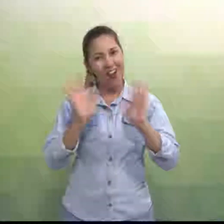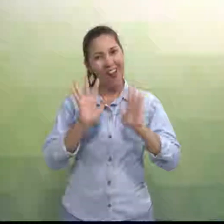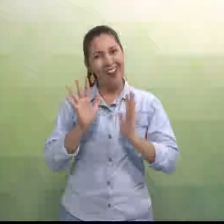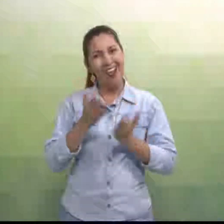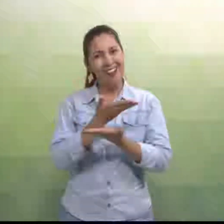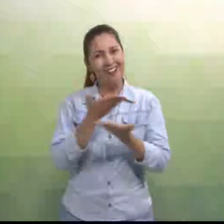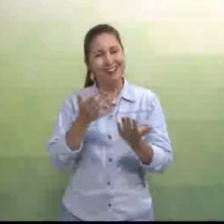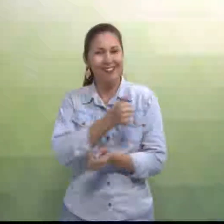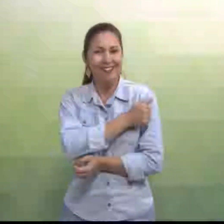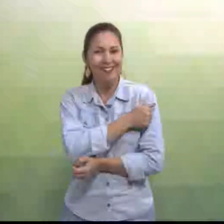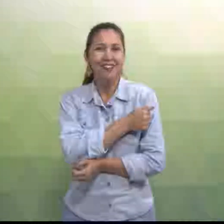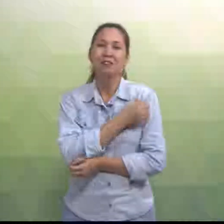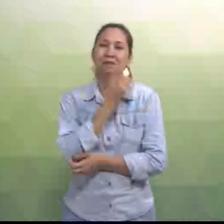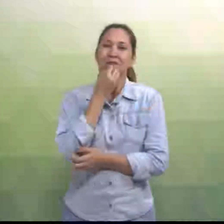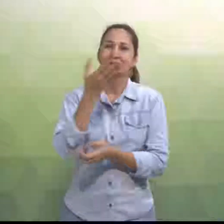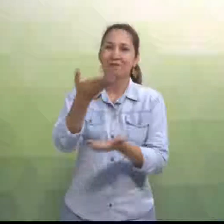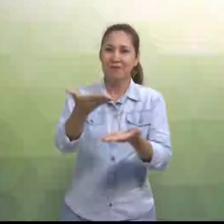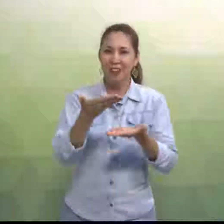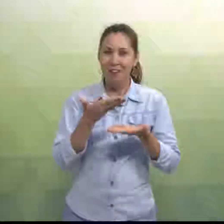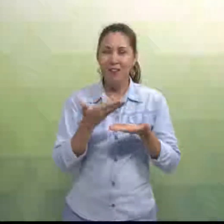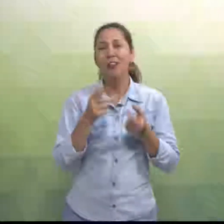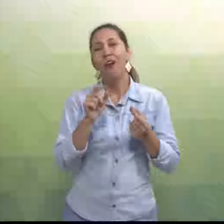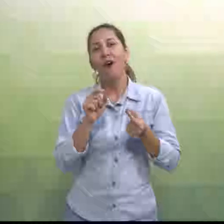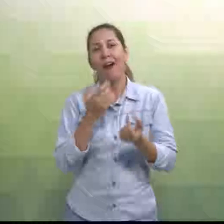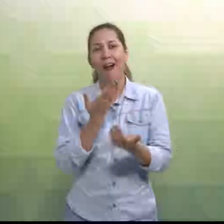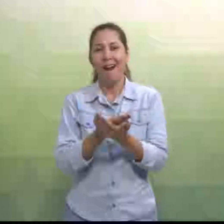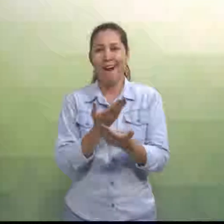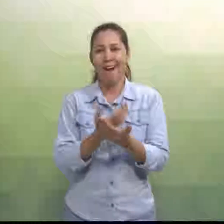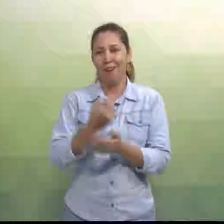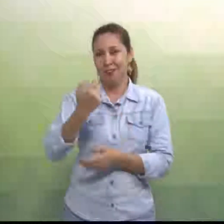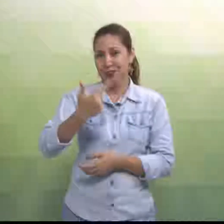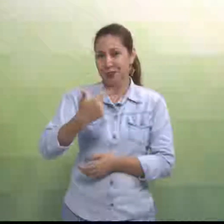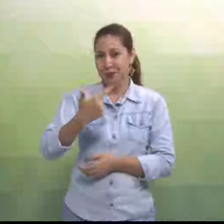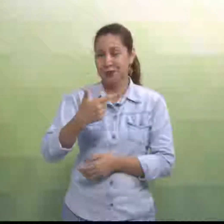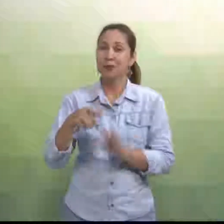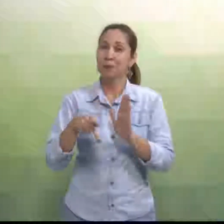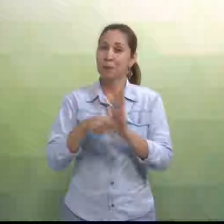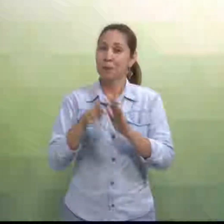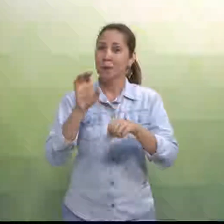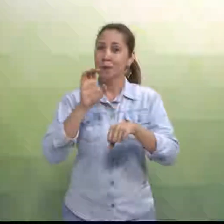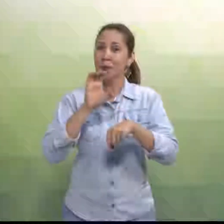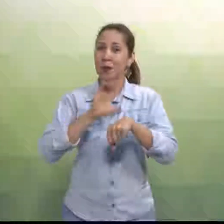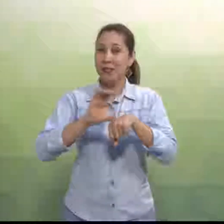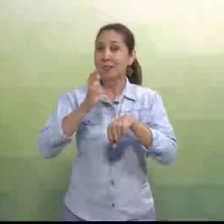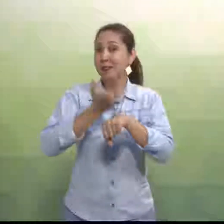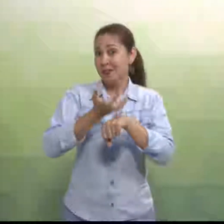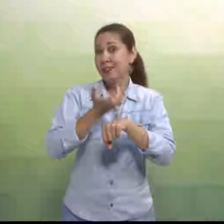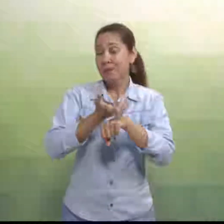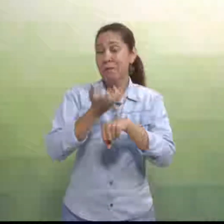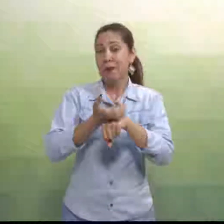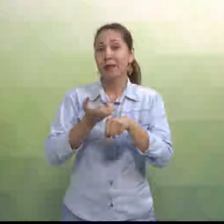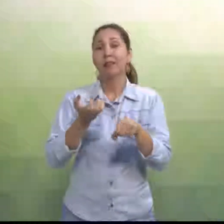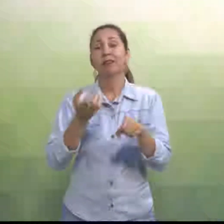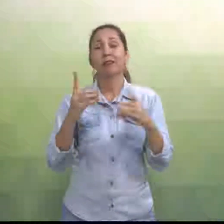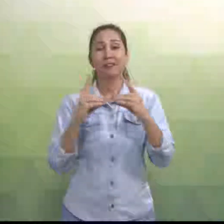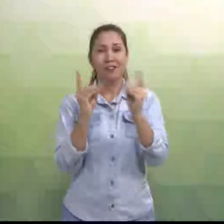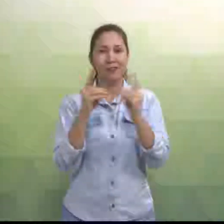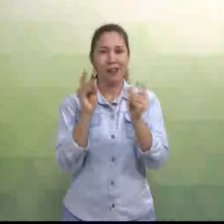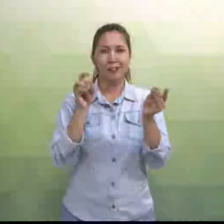Olá! Sejam bem-vindos, cursistas, à nossa segunda aula da disciplina